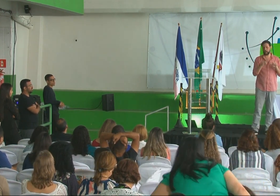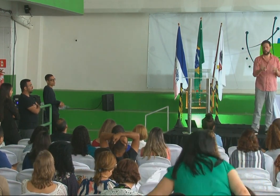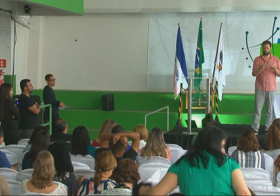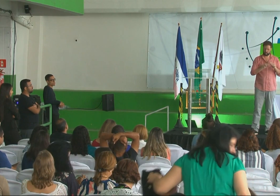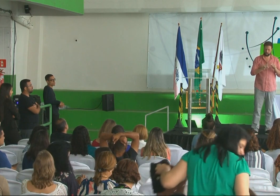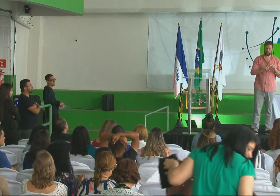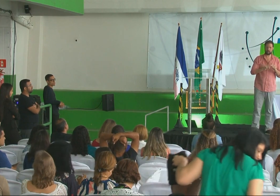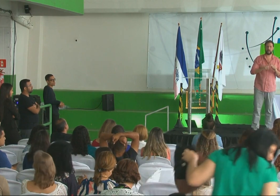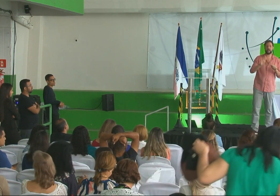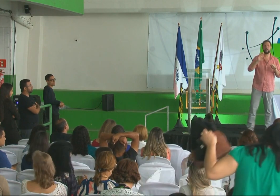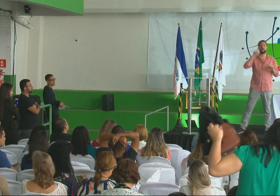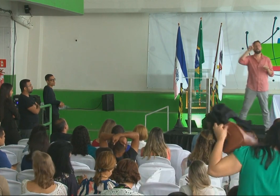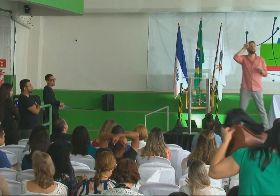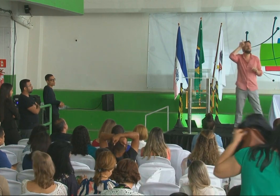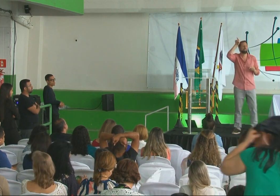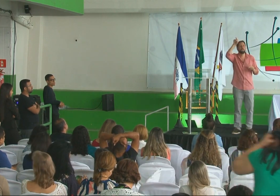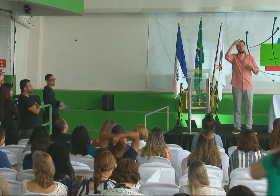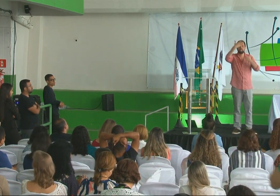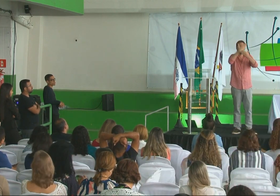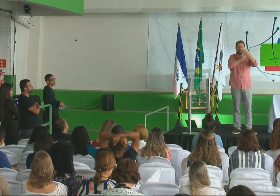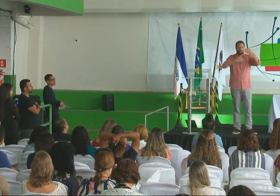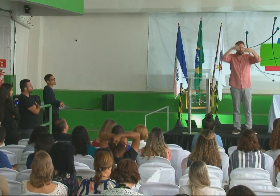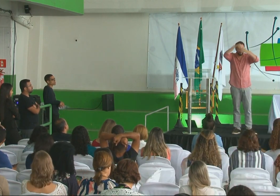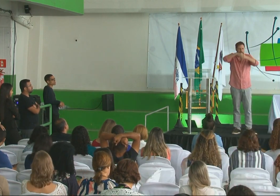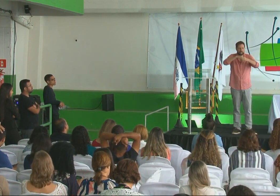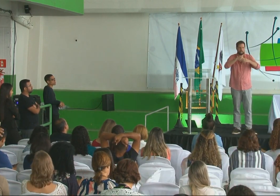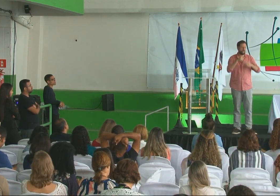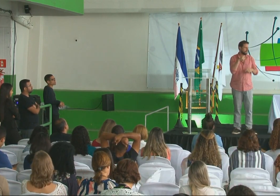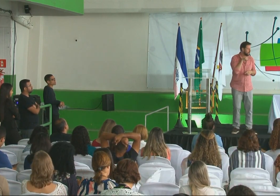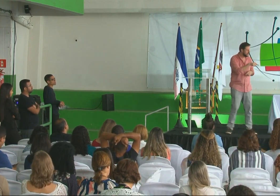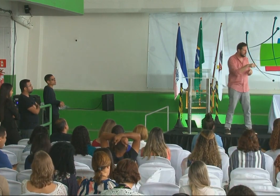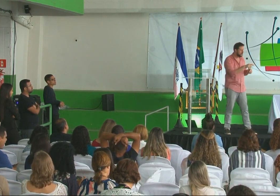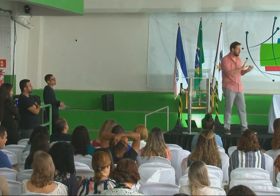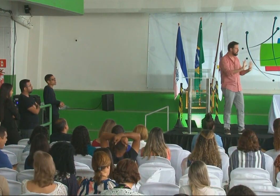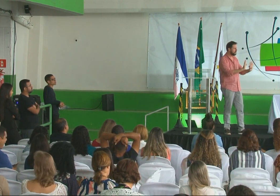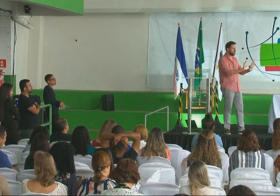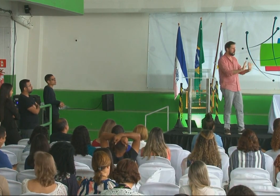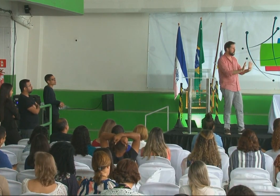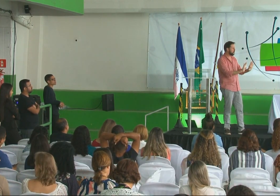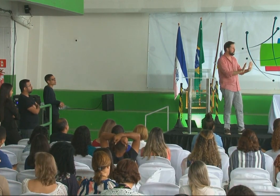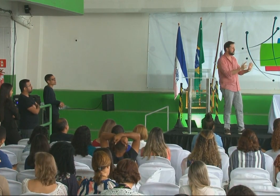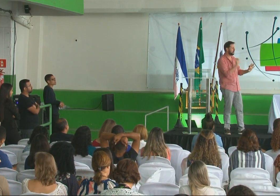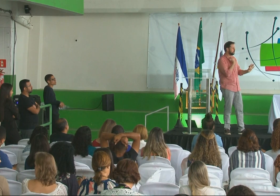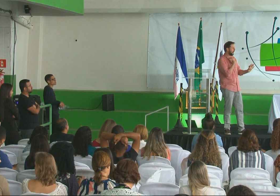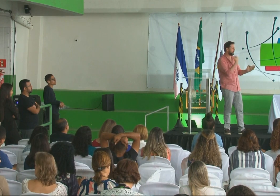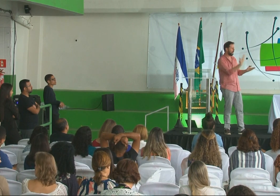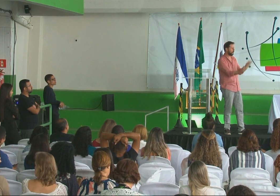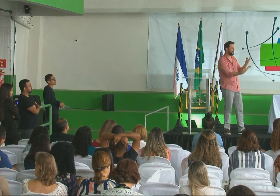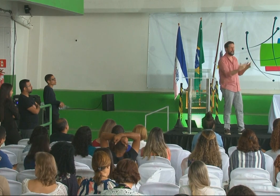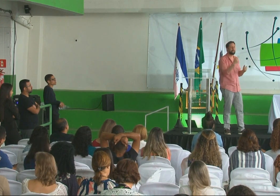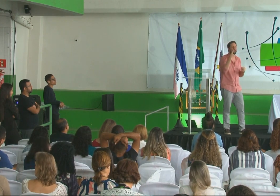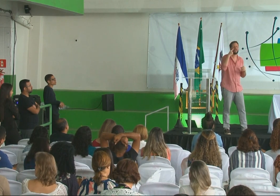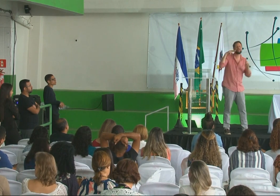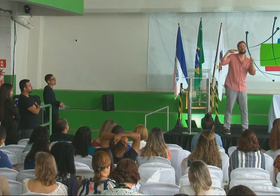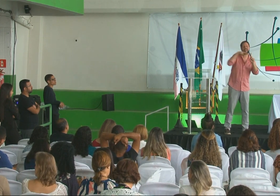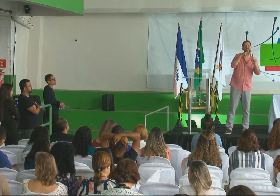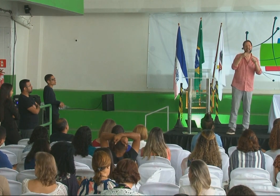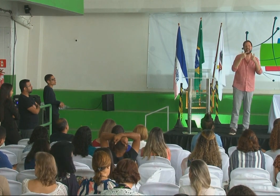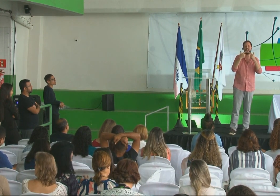isso é muito sério. Mas, é isso, é a discussão lá do mistério da educação. É a